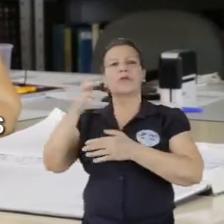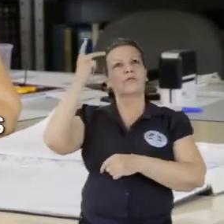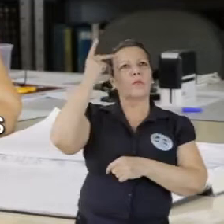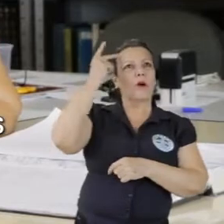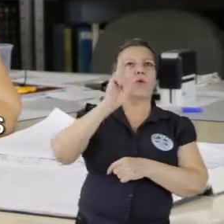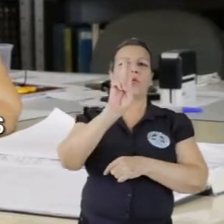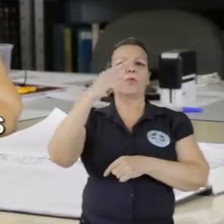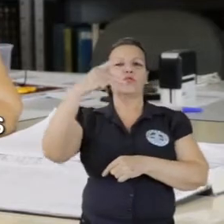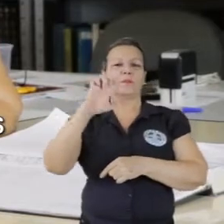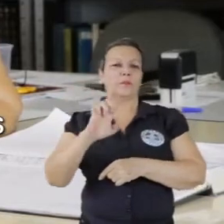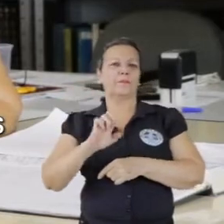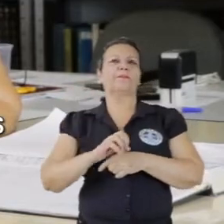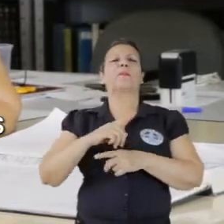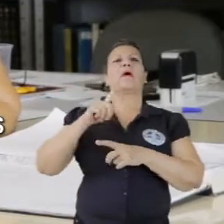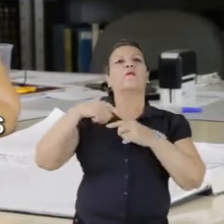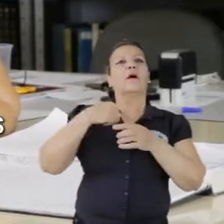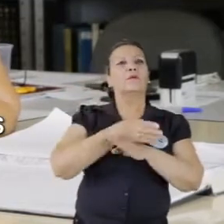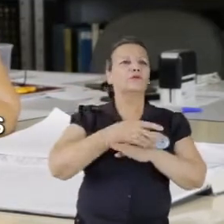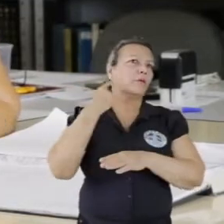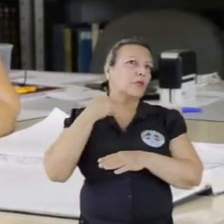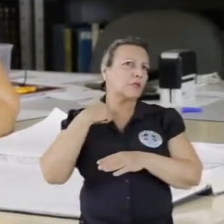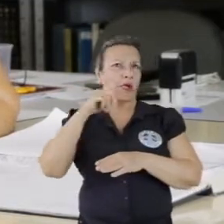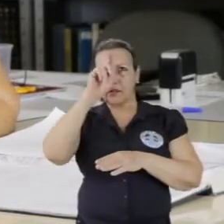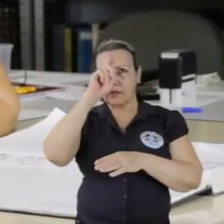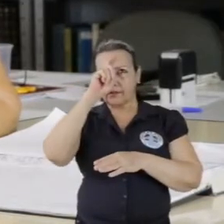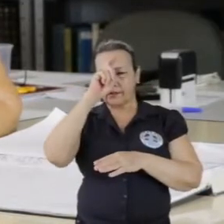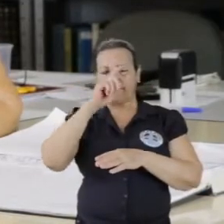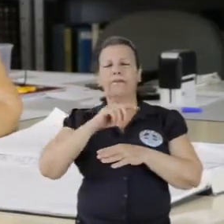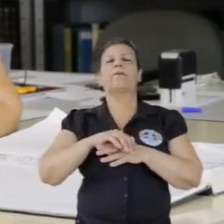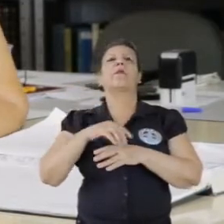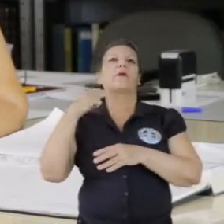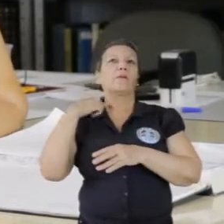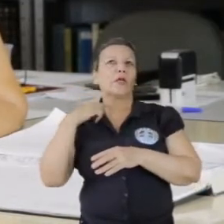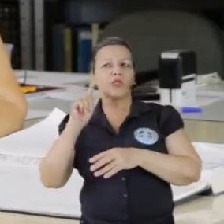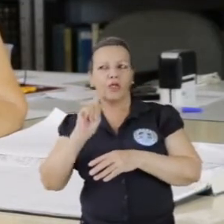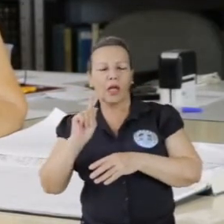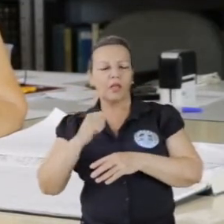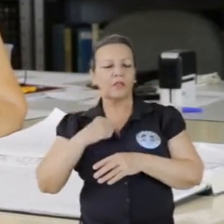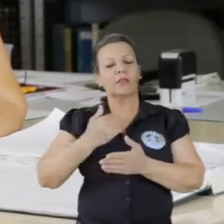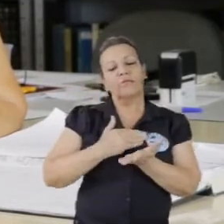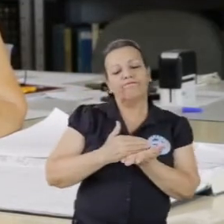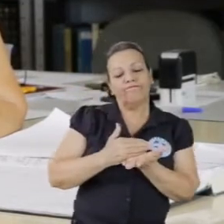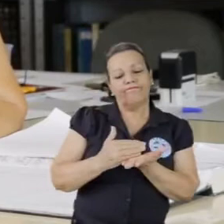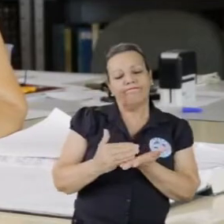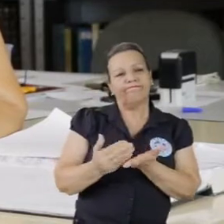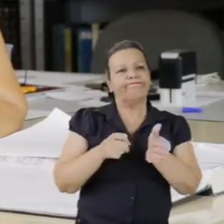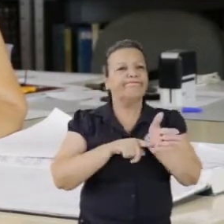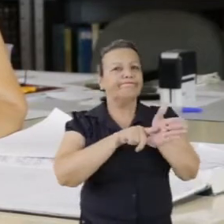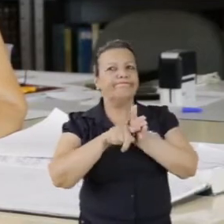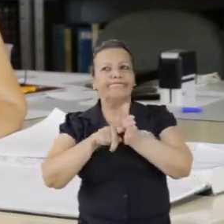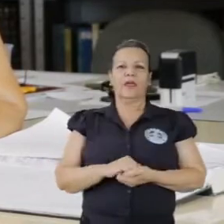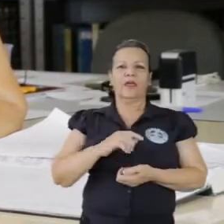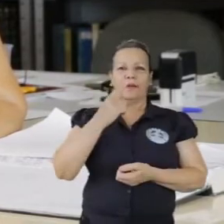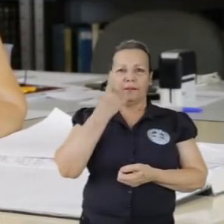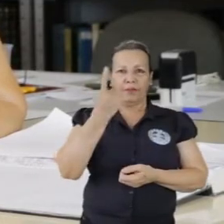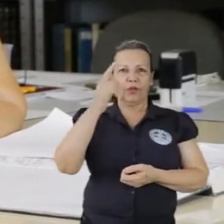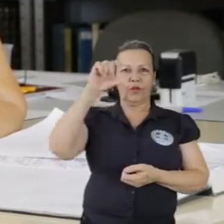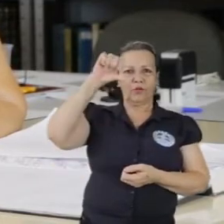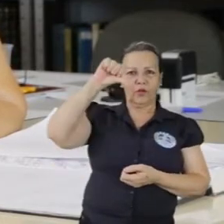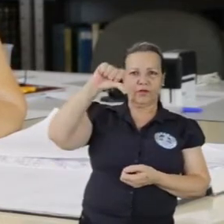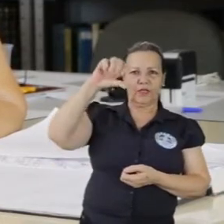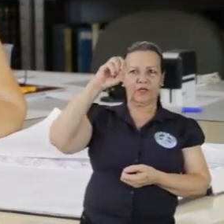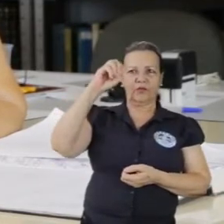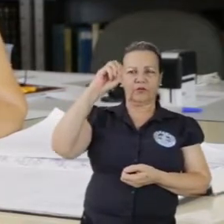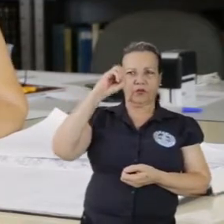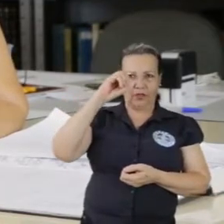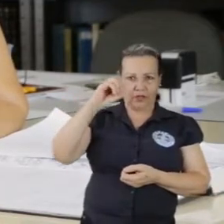Paulo, fomos no hospital em Belo Horizonte e começou minha andança. Em 1980, o Gleison já estava com quase